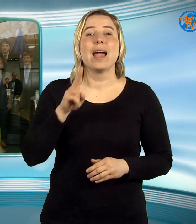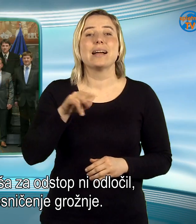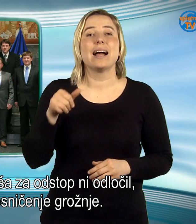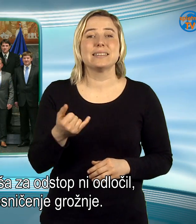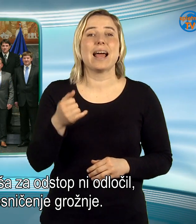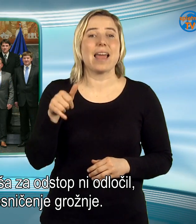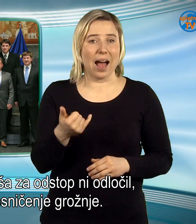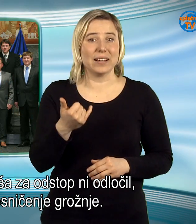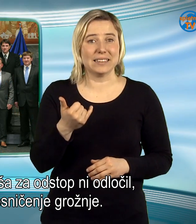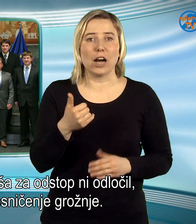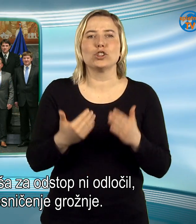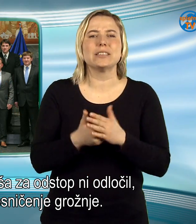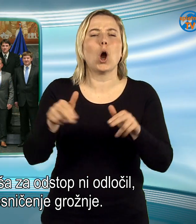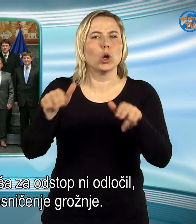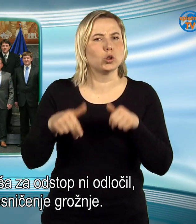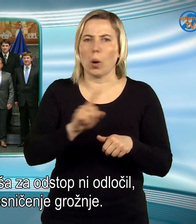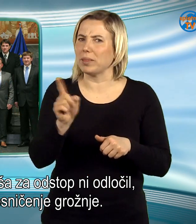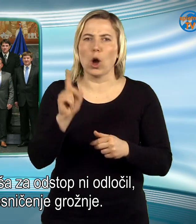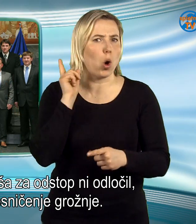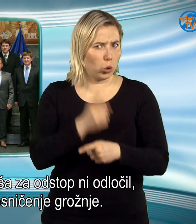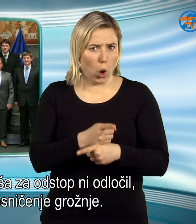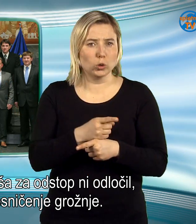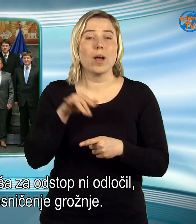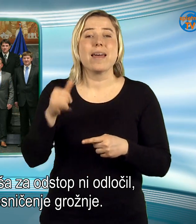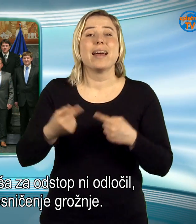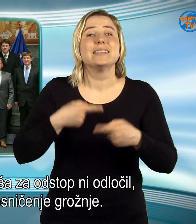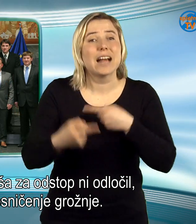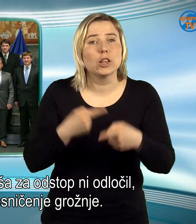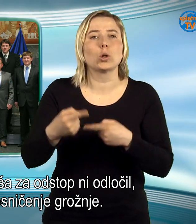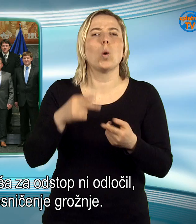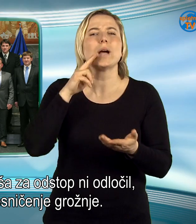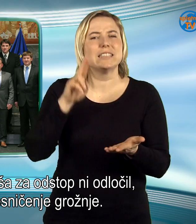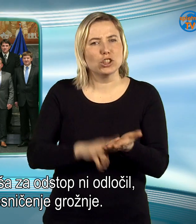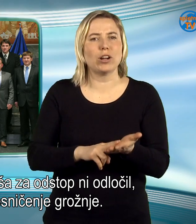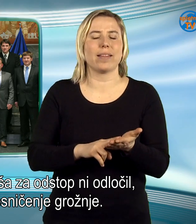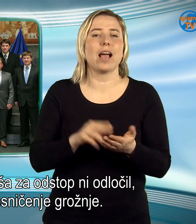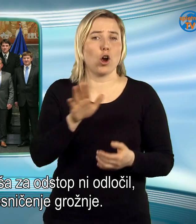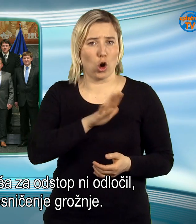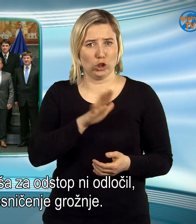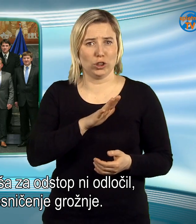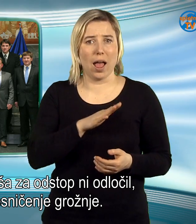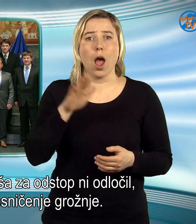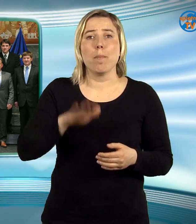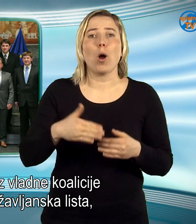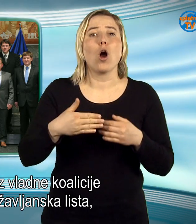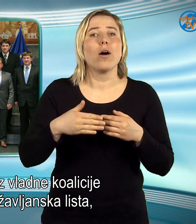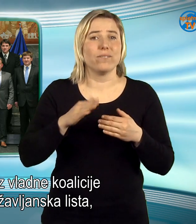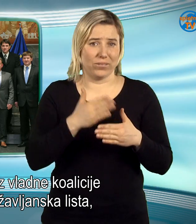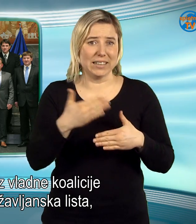Ker se Janez Janša za odstop ni odločil, je sledilo uresničenje grožnje. Po vrsti so iz